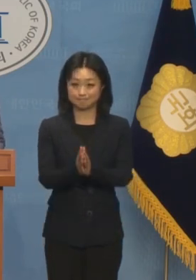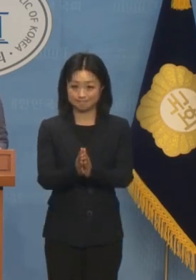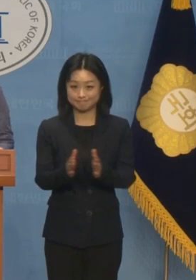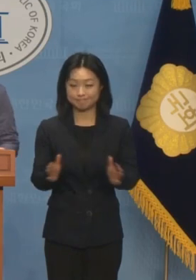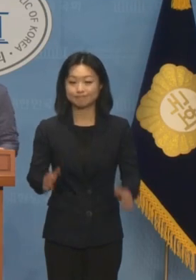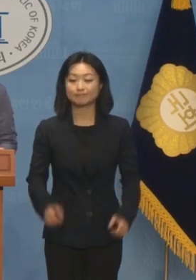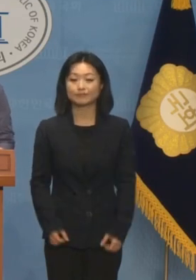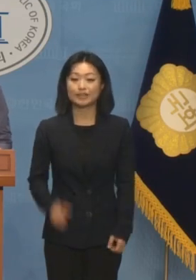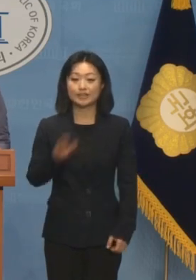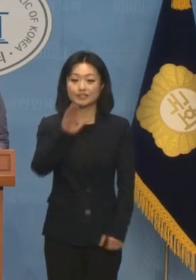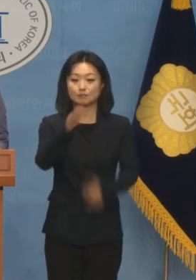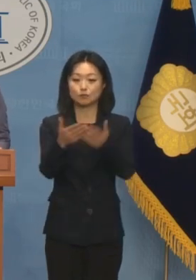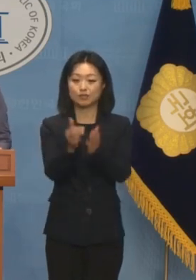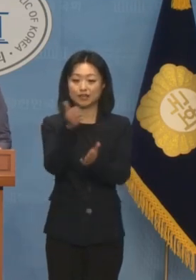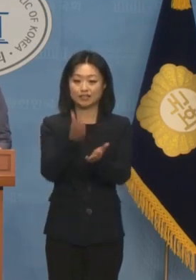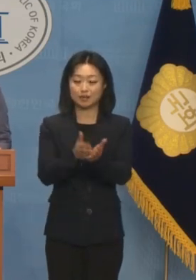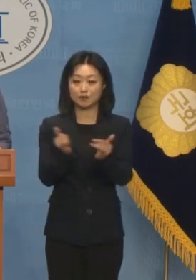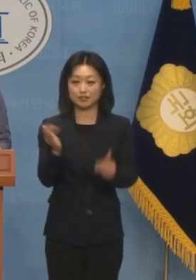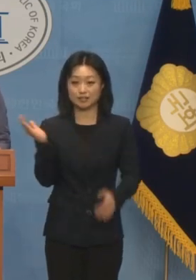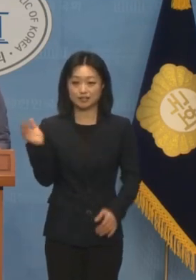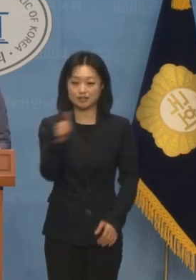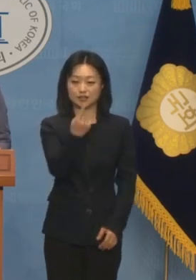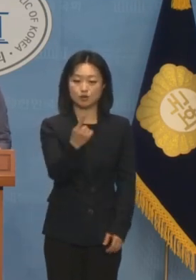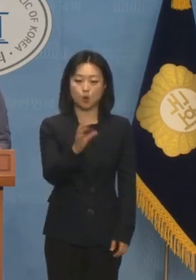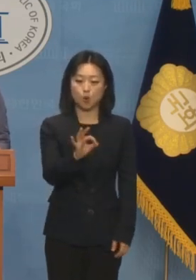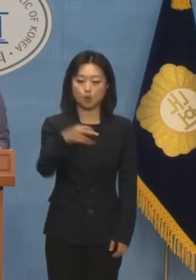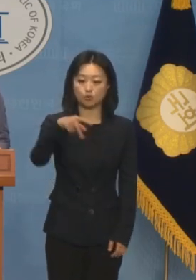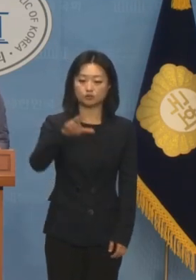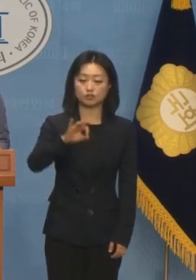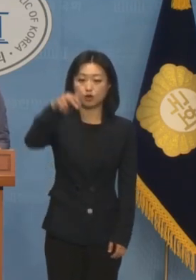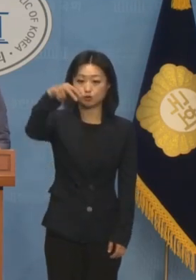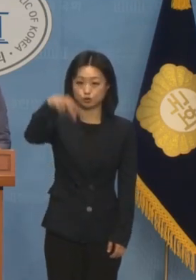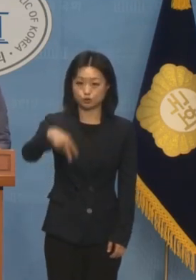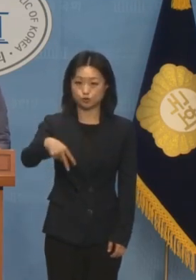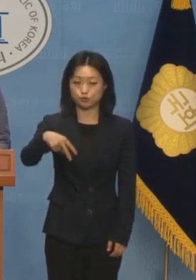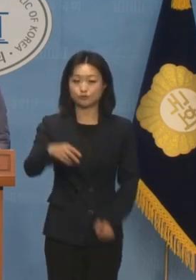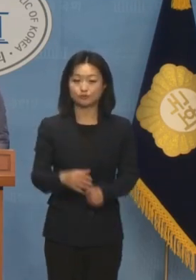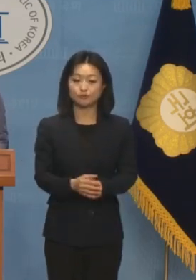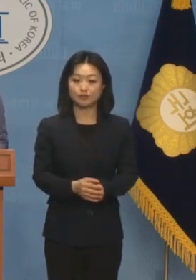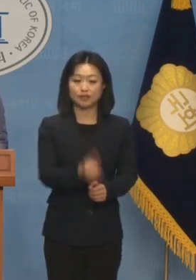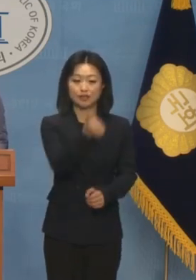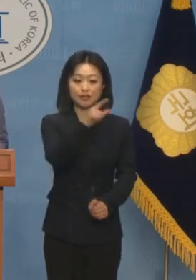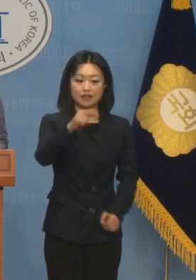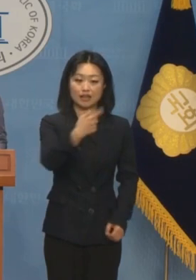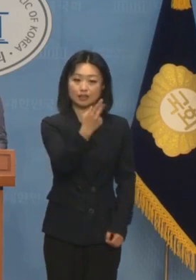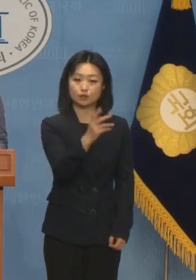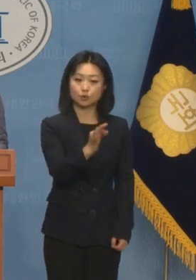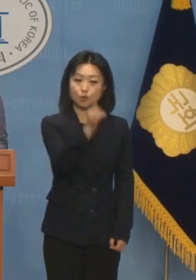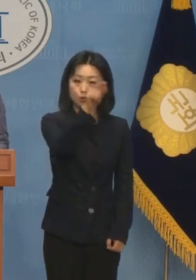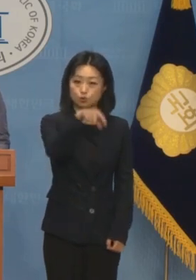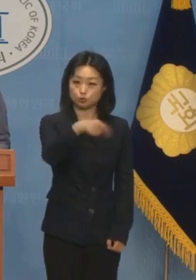시작하겠습니다. 진보당 대변인 홍성규입니다. 한동훈 전 위원장 아들 학폭 무마 의혹에